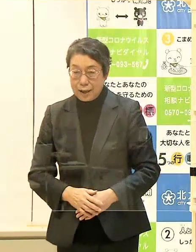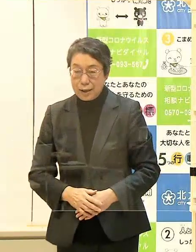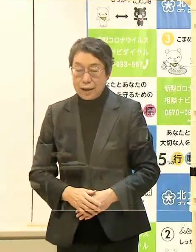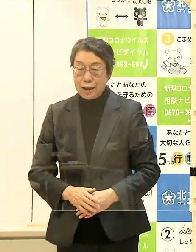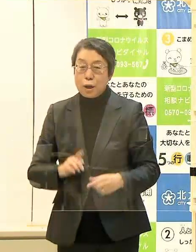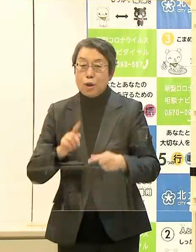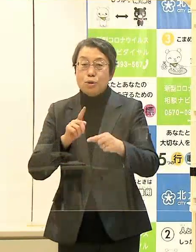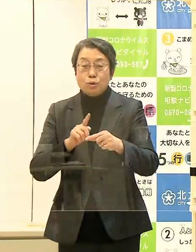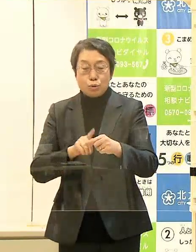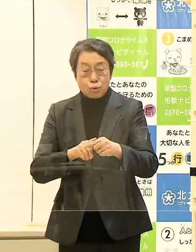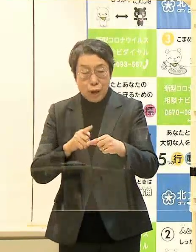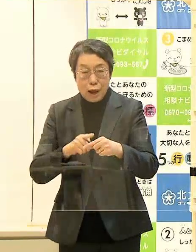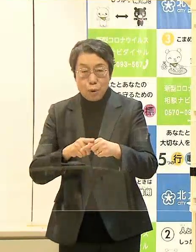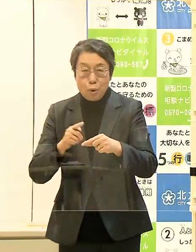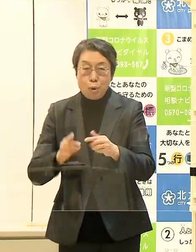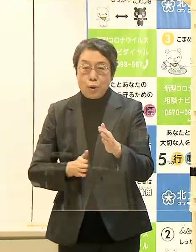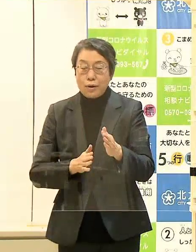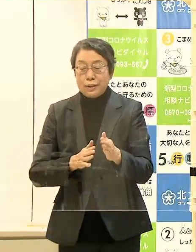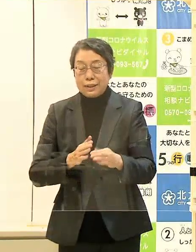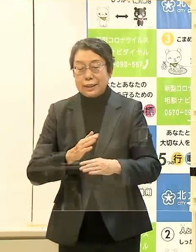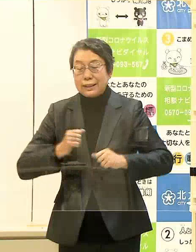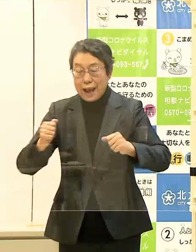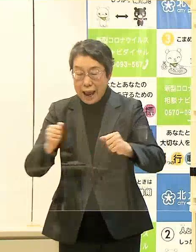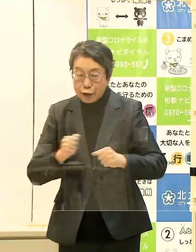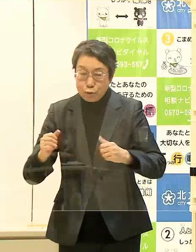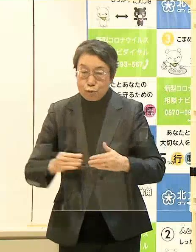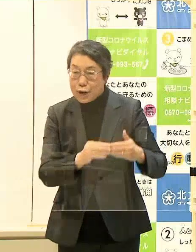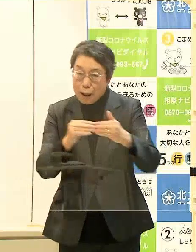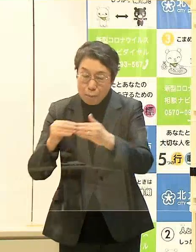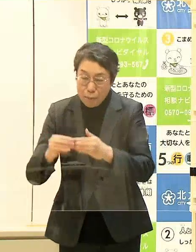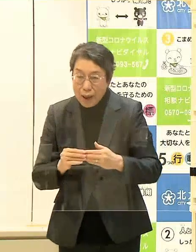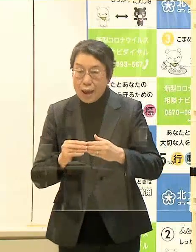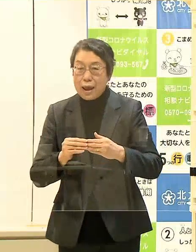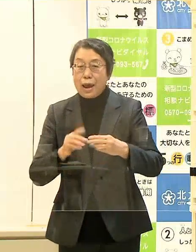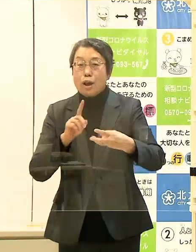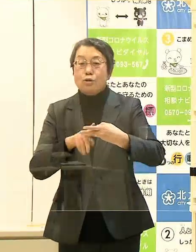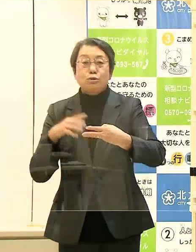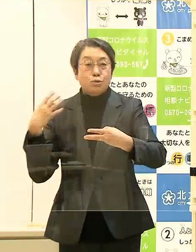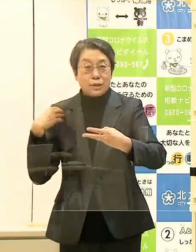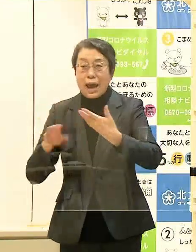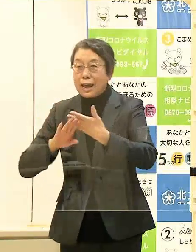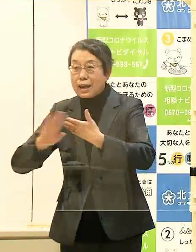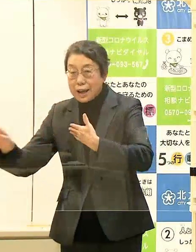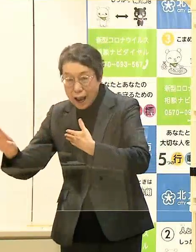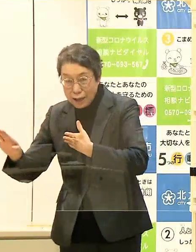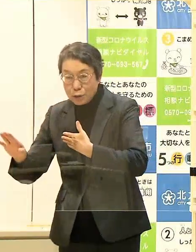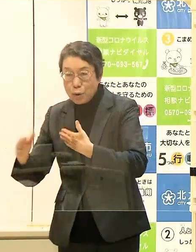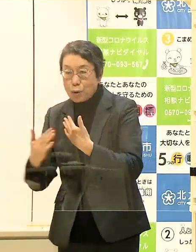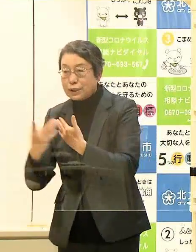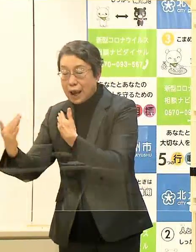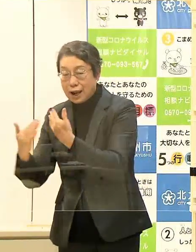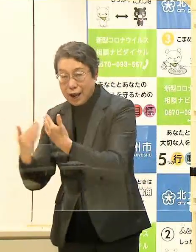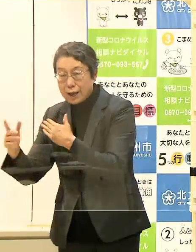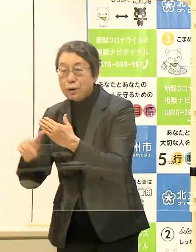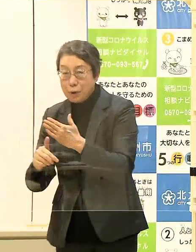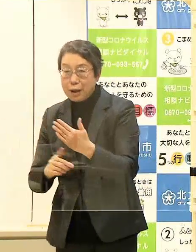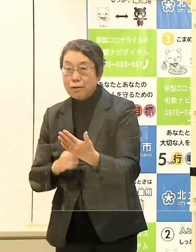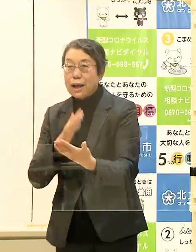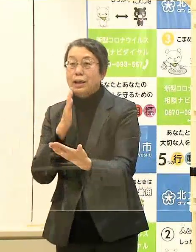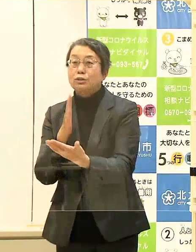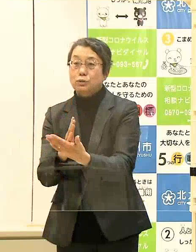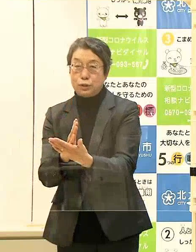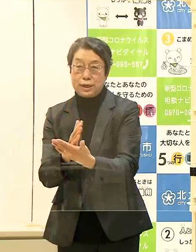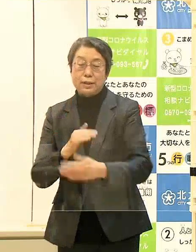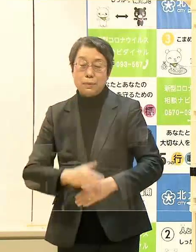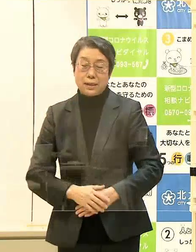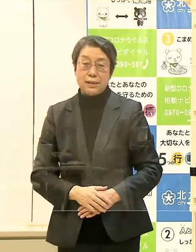主催大会以外に大会への参加ラガーと当面の間中止とこのようなことを決定したと教育委員会からも引い